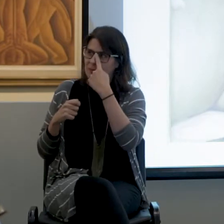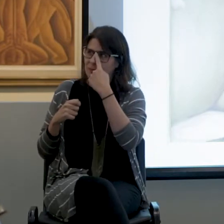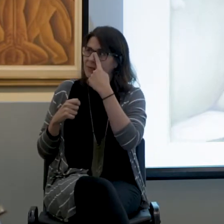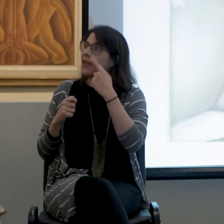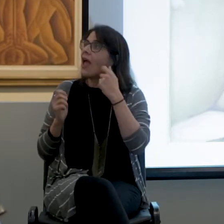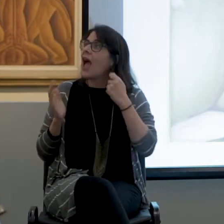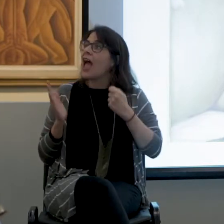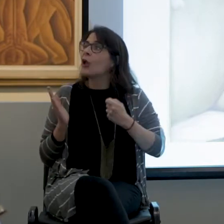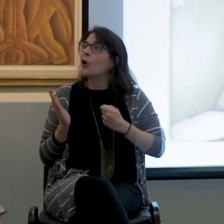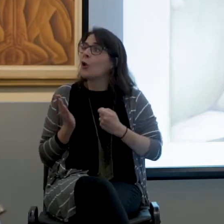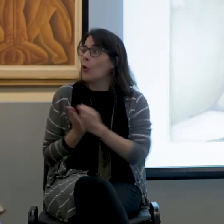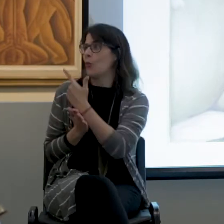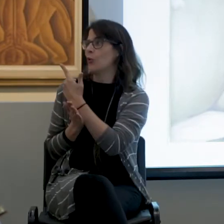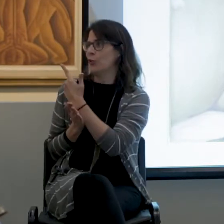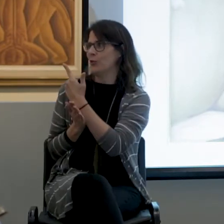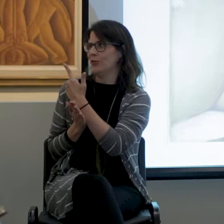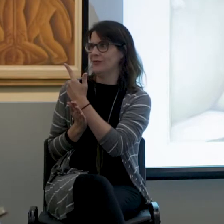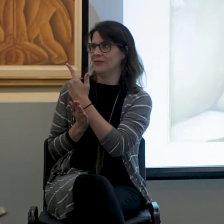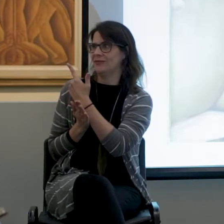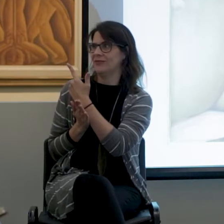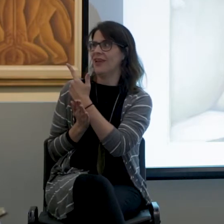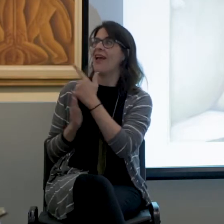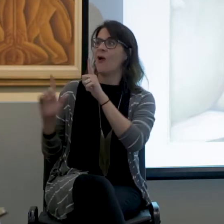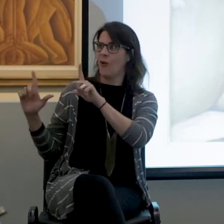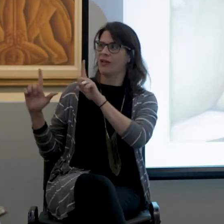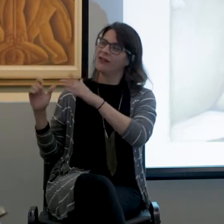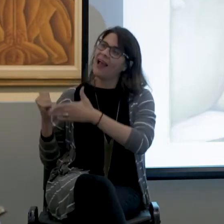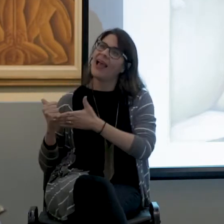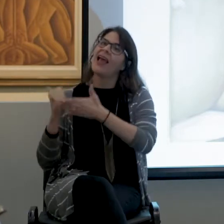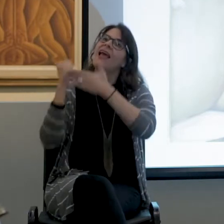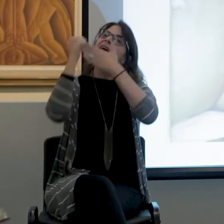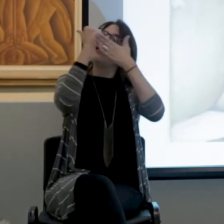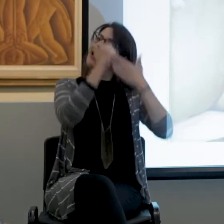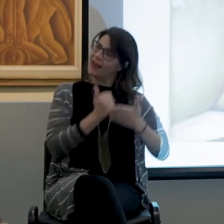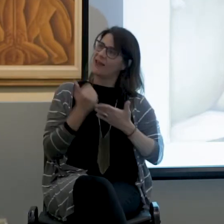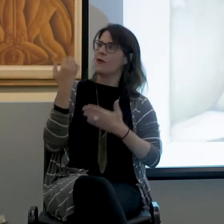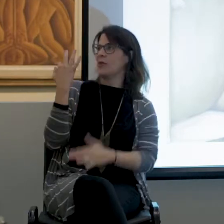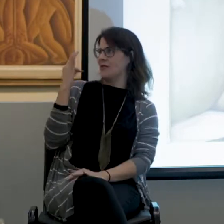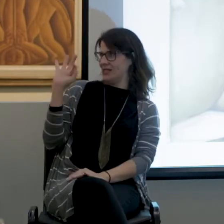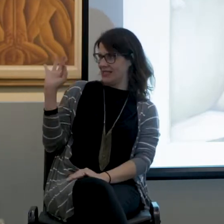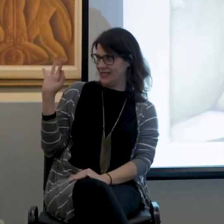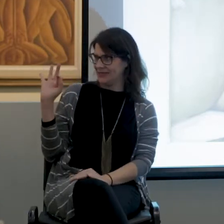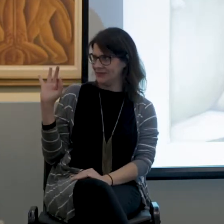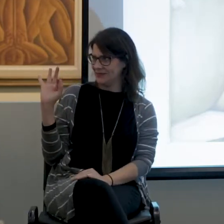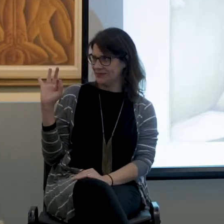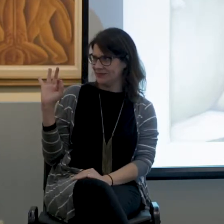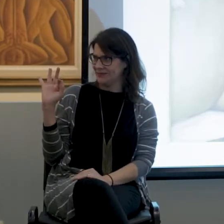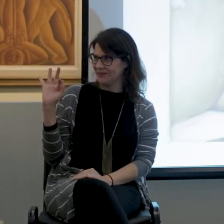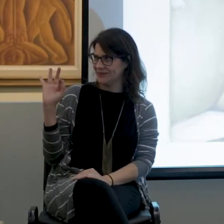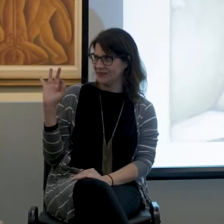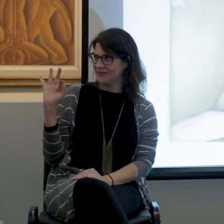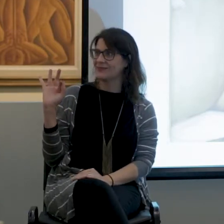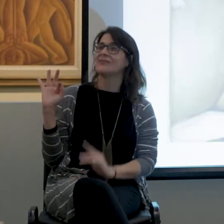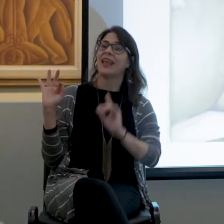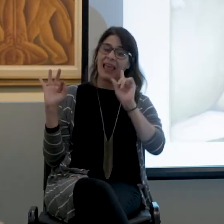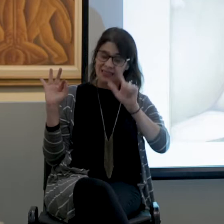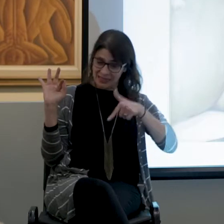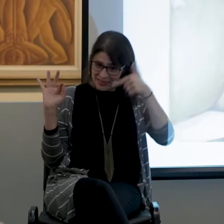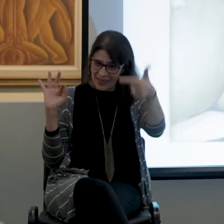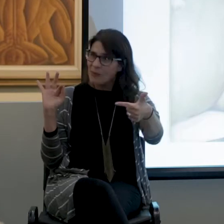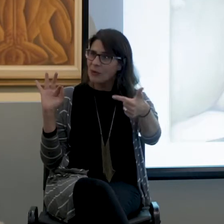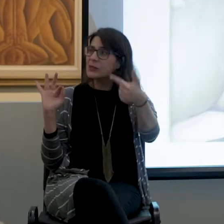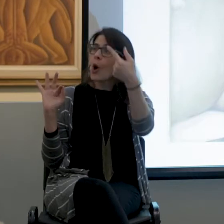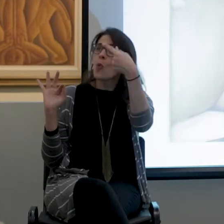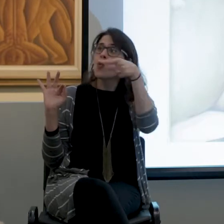comprou o quadro e levou para a França. E no mercado negro, o quadro que ainda era censurado foi comprado pelo seu último proprietário, que foi ninguém mais, ninguém menos que